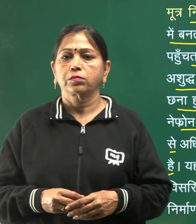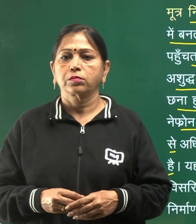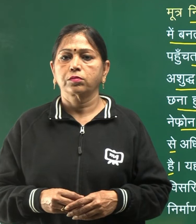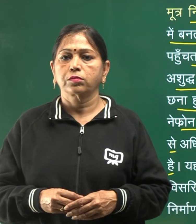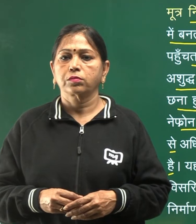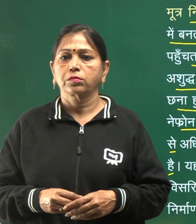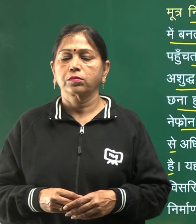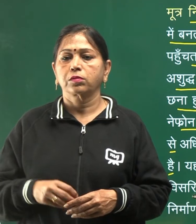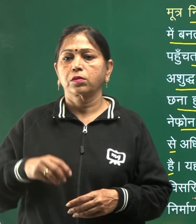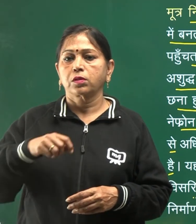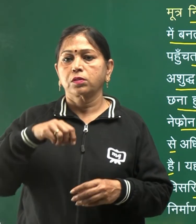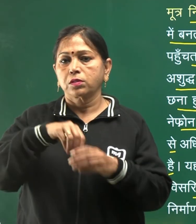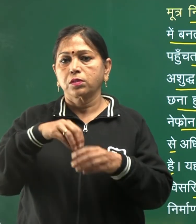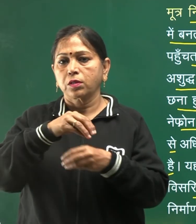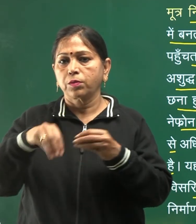इस विसरित जल में